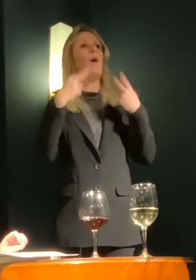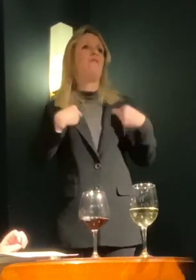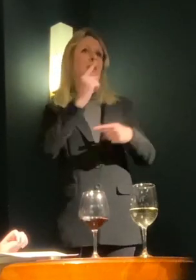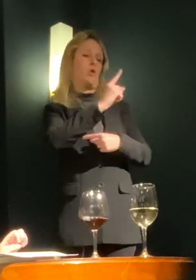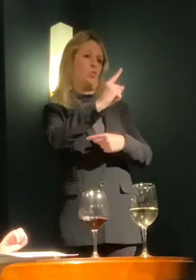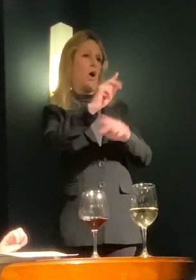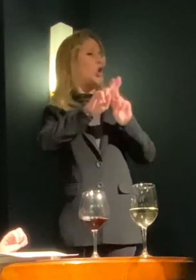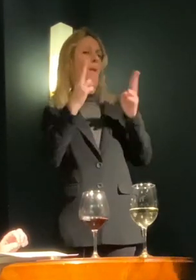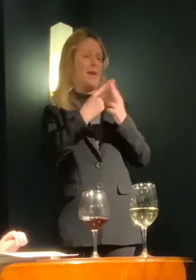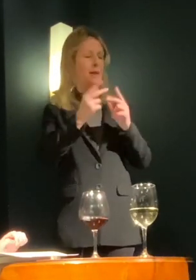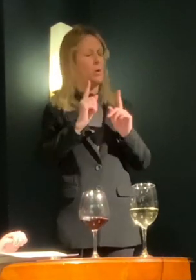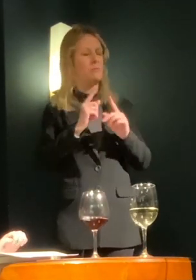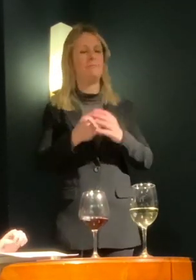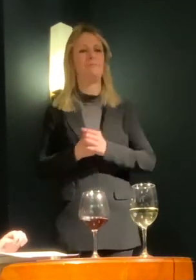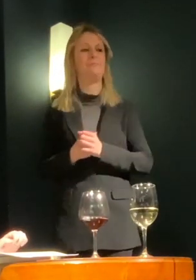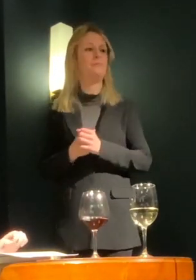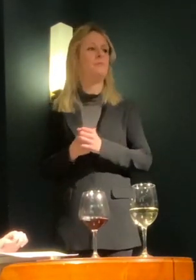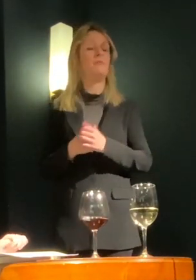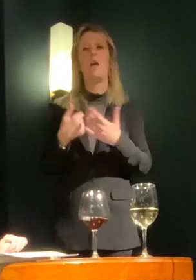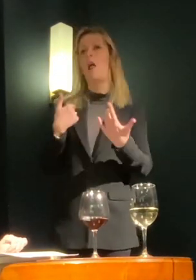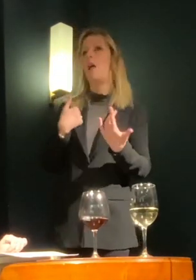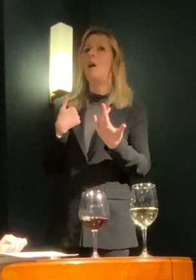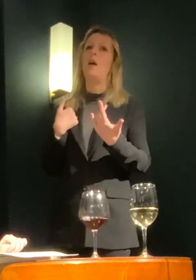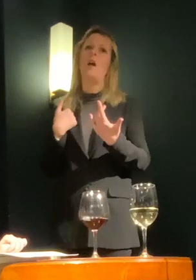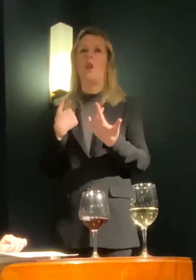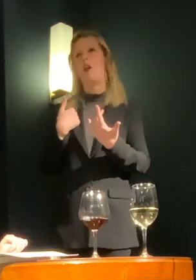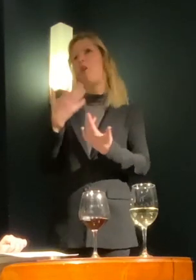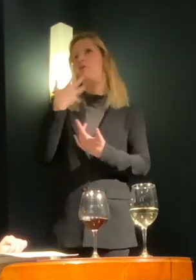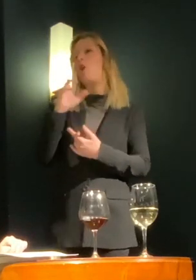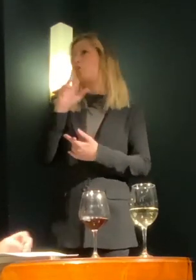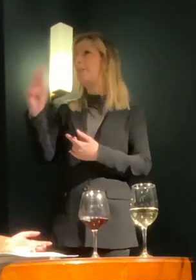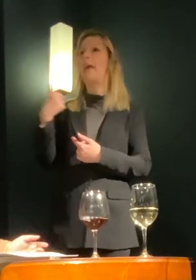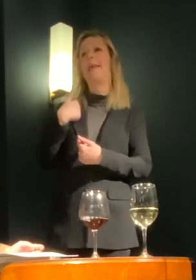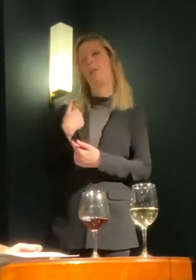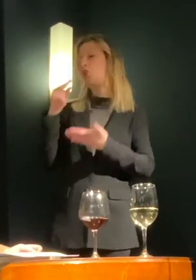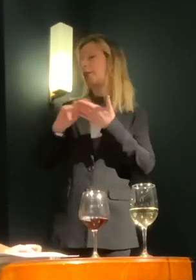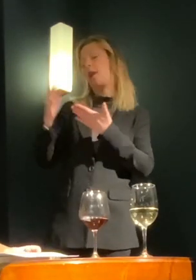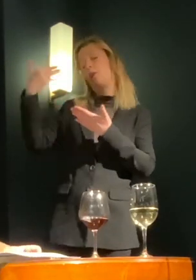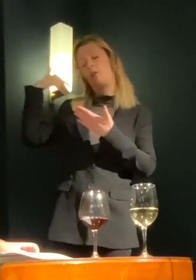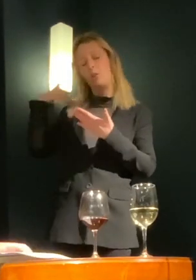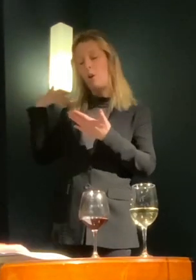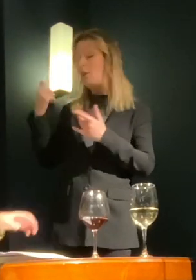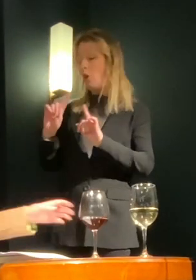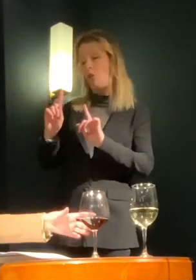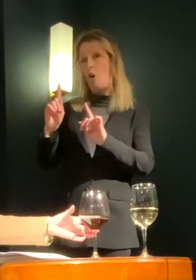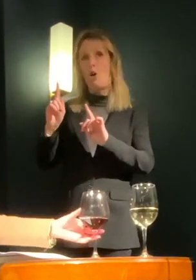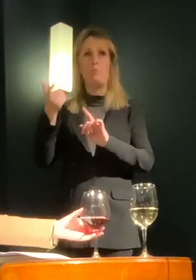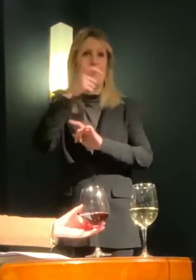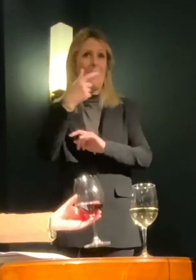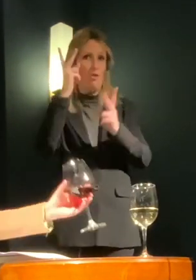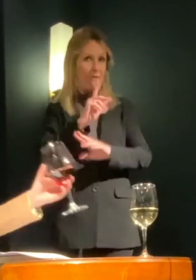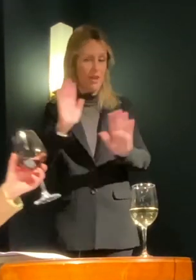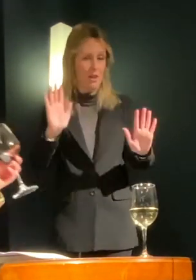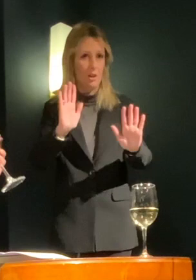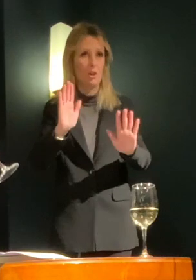Allora, non voglio fare la scena, io ho sempre scritto. No, falla. No, perché in realtà non è... Cioè, ho sempre scritto, ma non ho